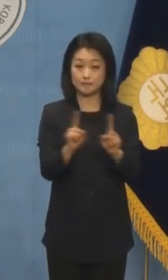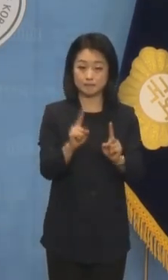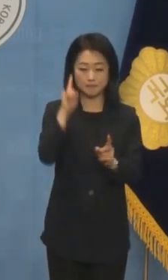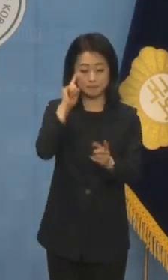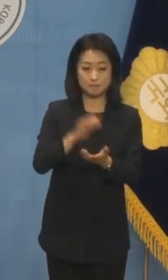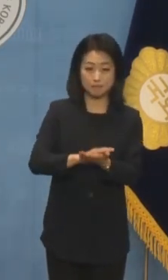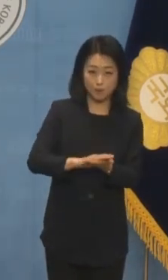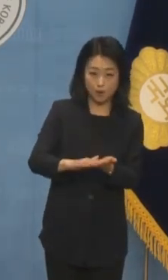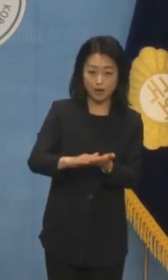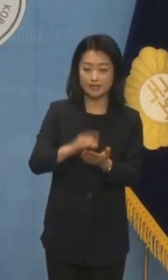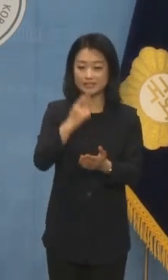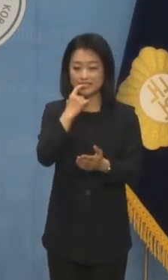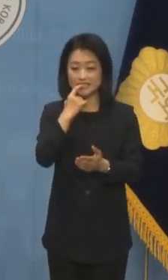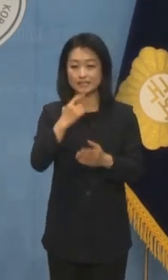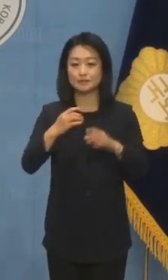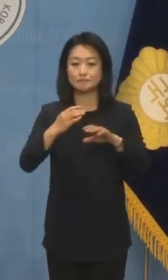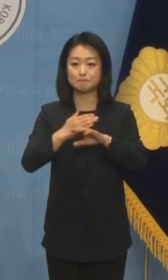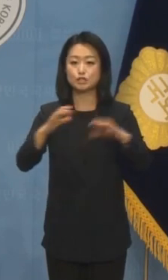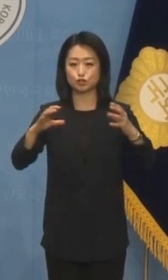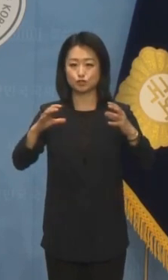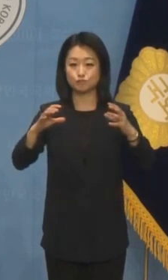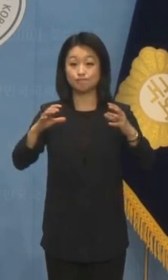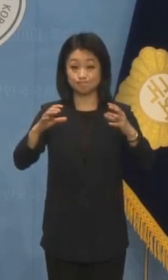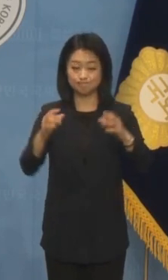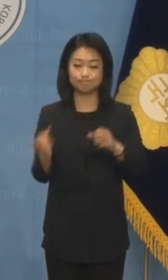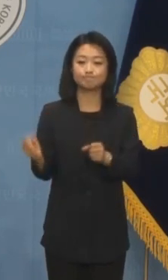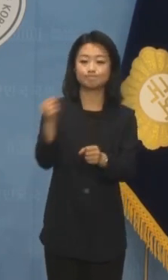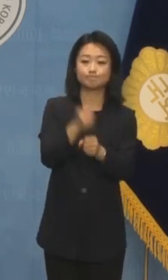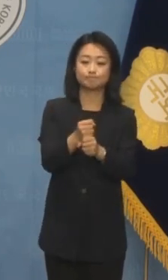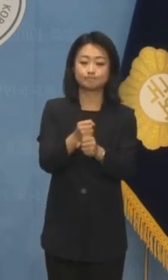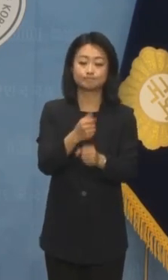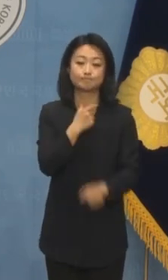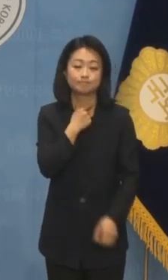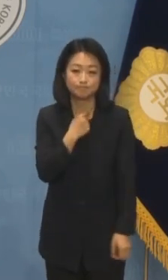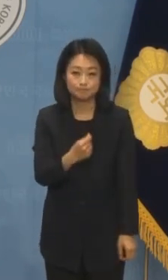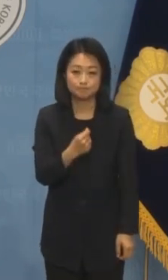수호하며 민주주의를 회복해야 합니다.